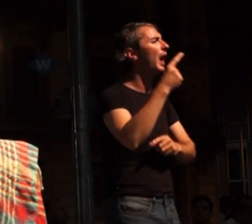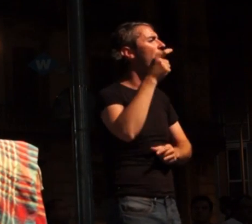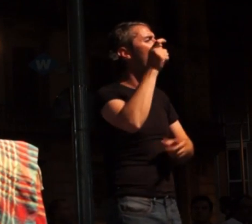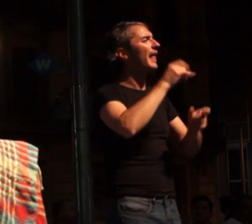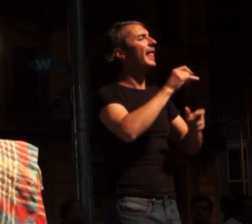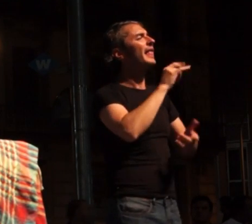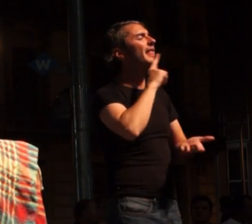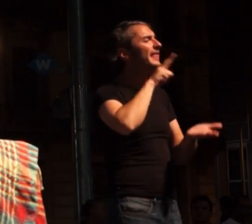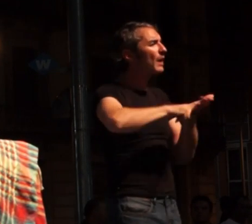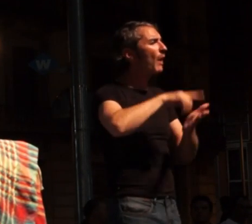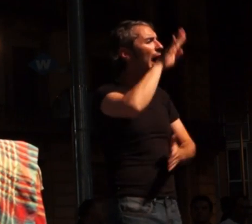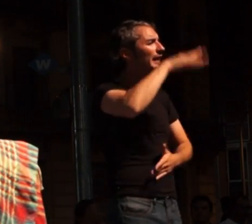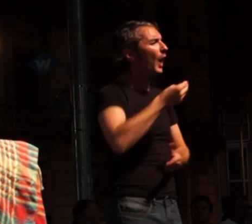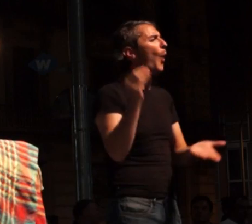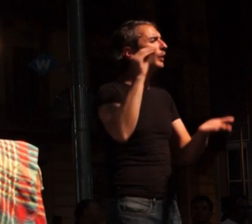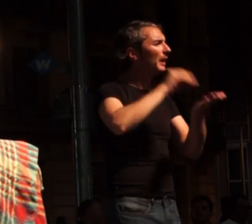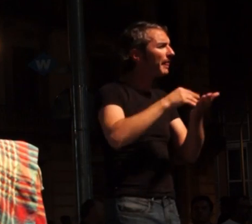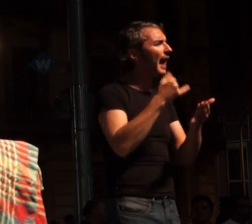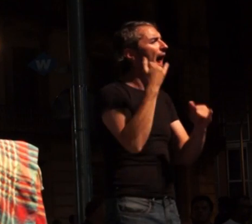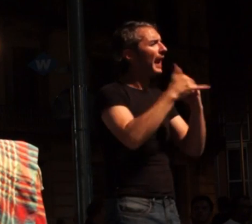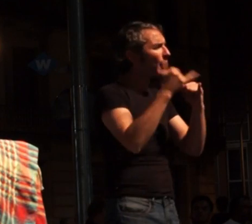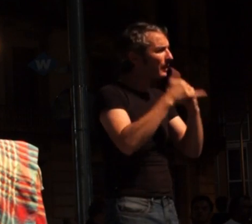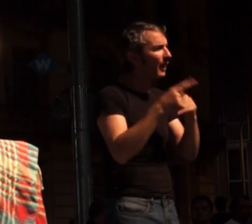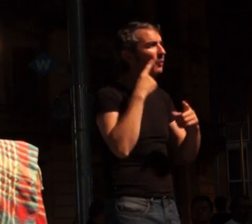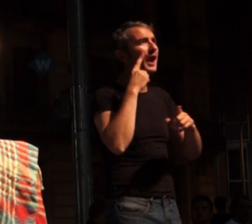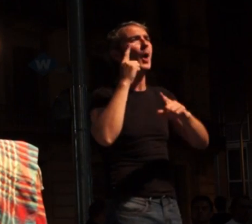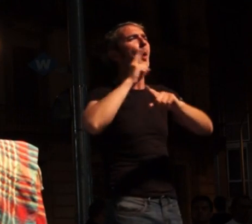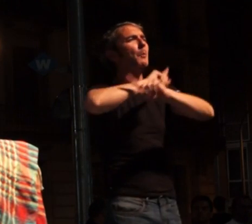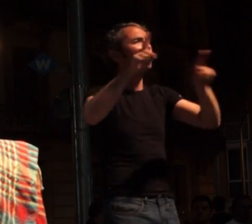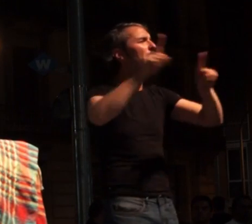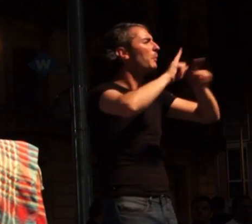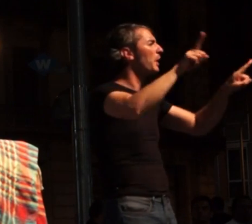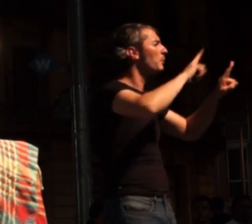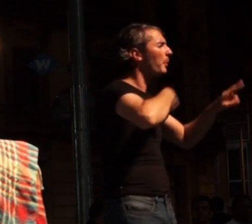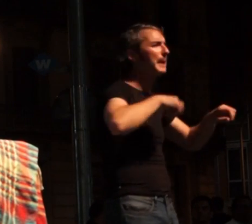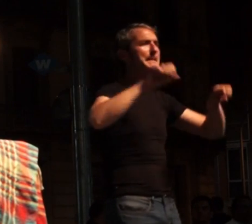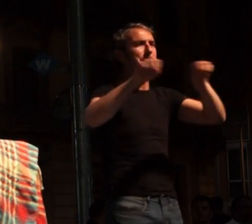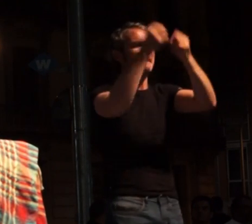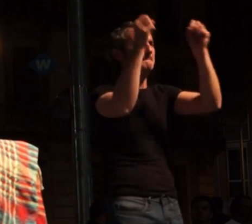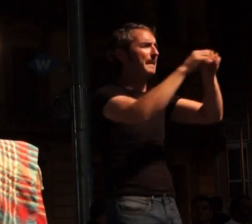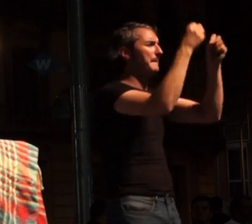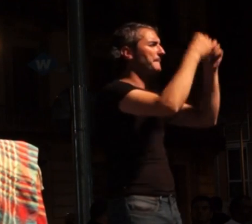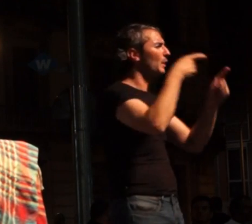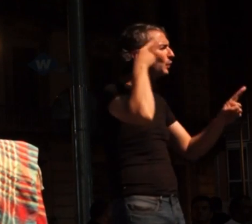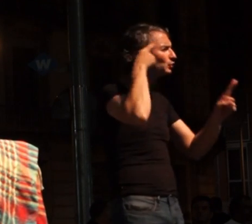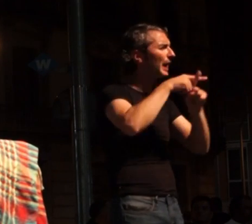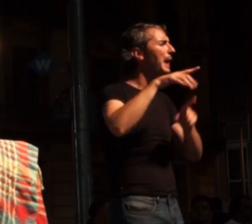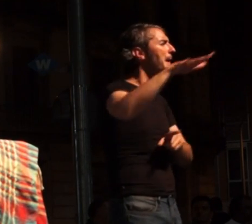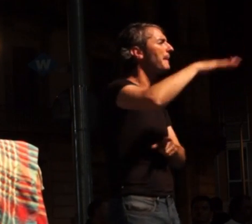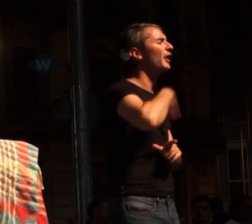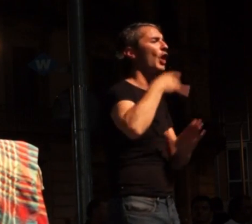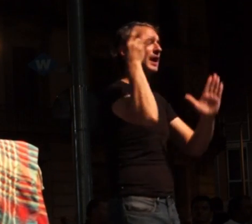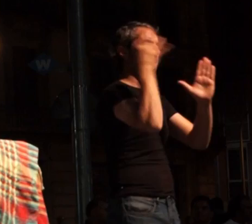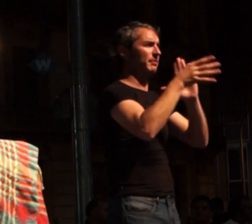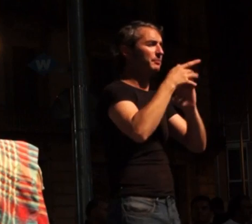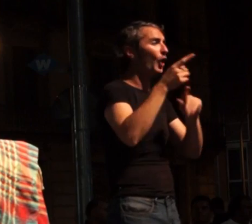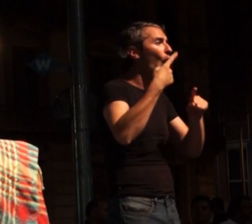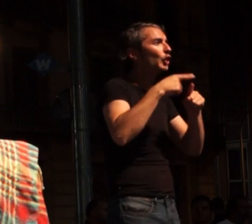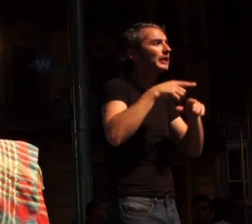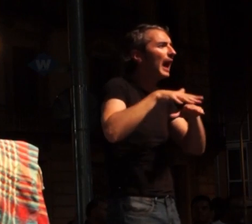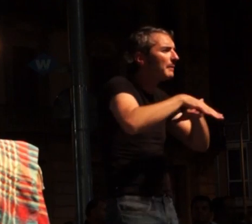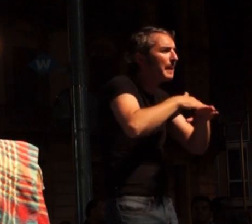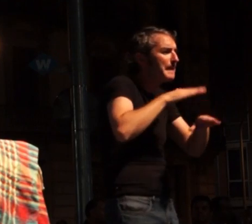llengua catalana, lluitant contra prohibicions, perquè tot estava prohibit, per uns barris dignes, per coses tan elementals com